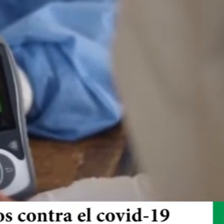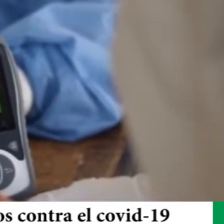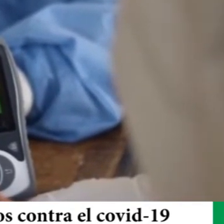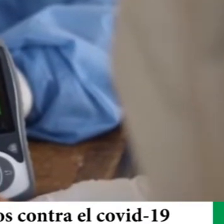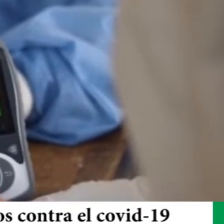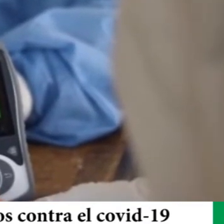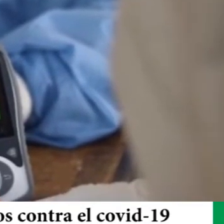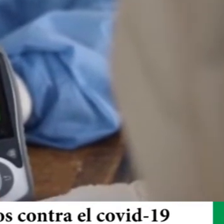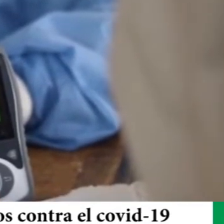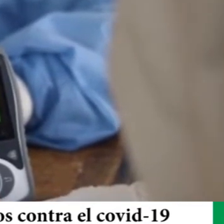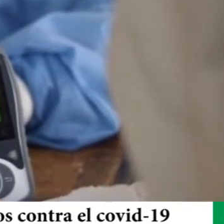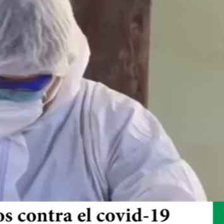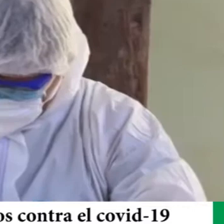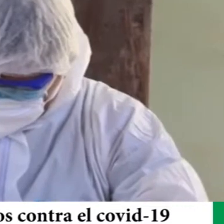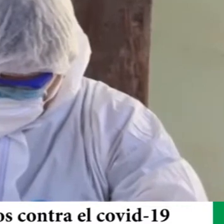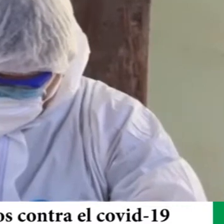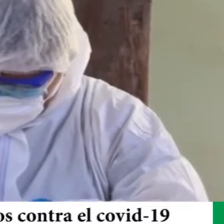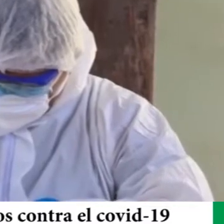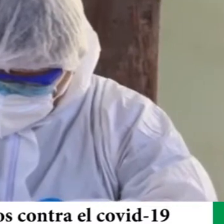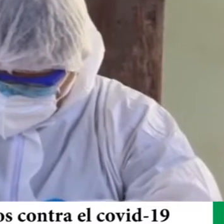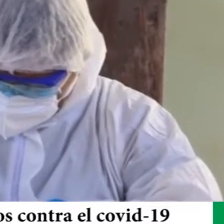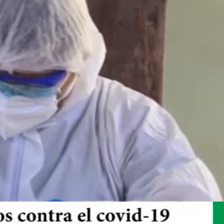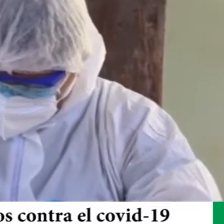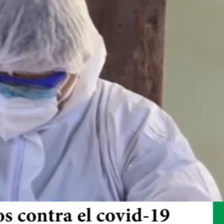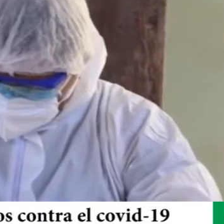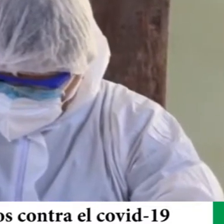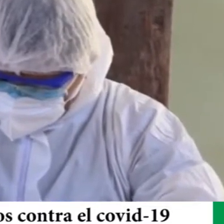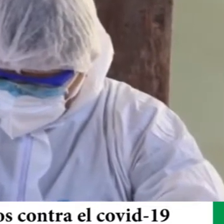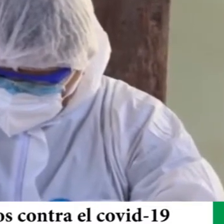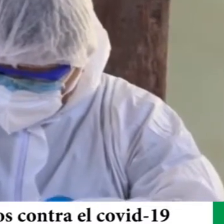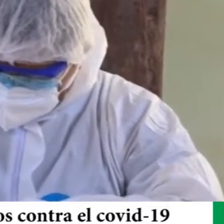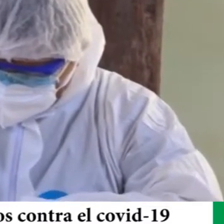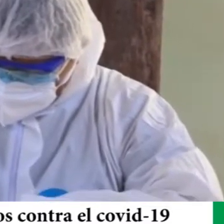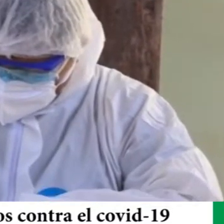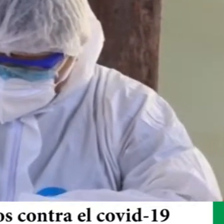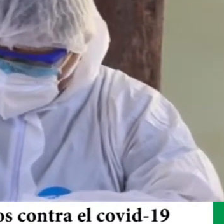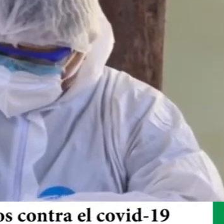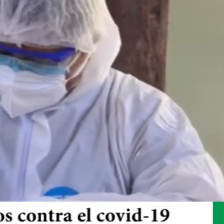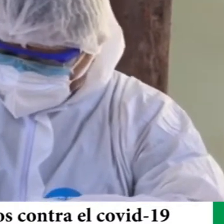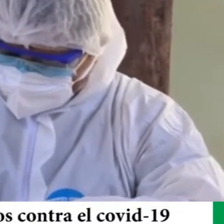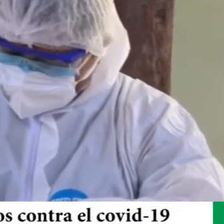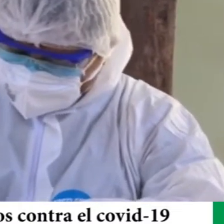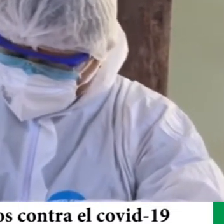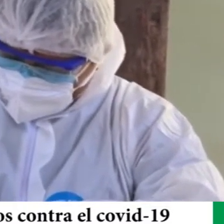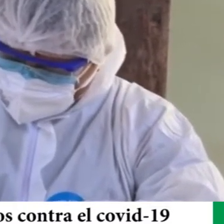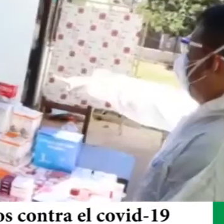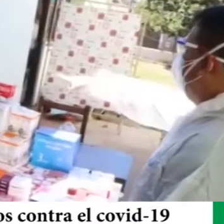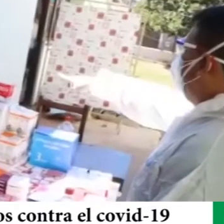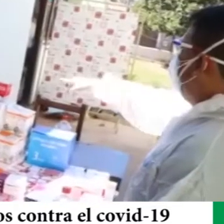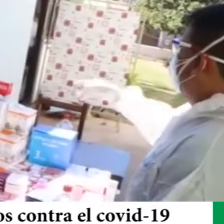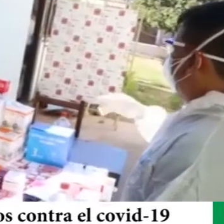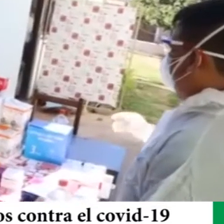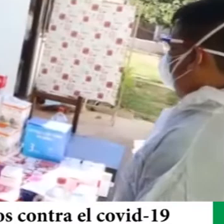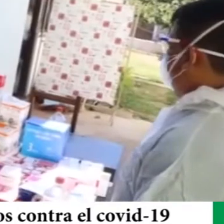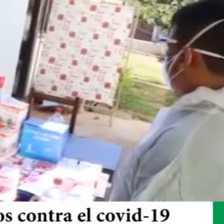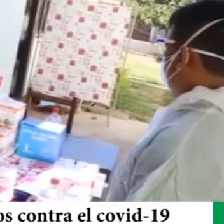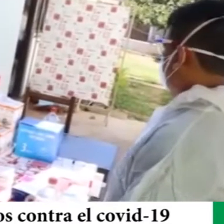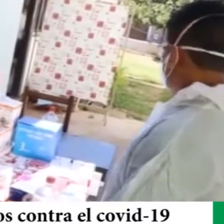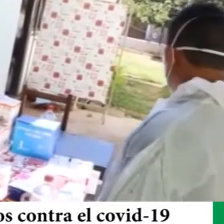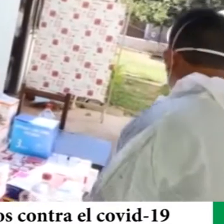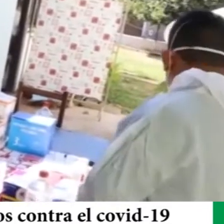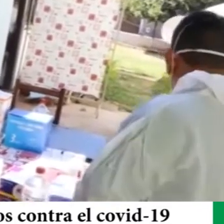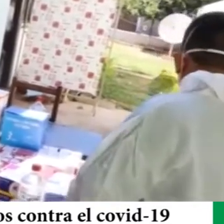se sienta seguro y brinde una seguridad a las personas que estén con casos sospechosos. Es instrucción de todo el